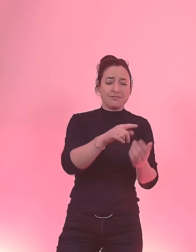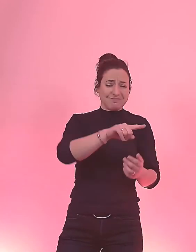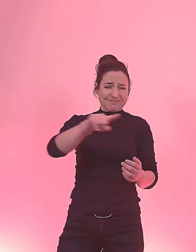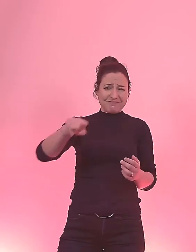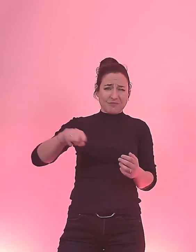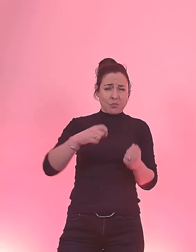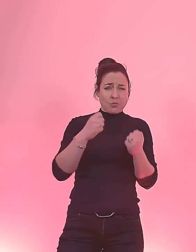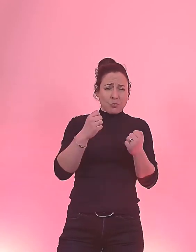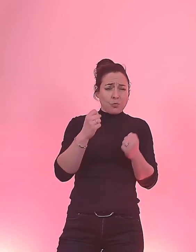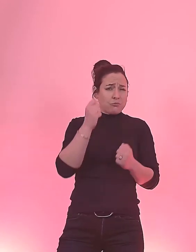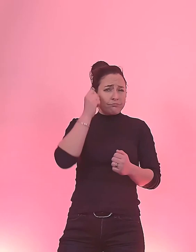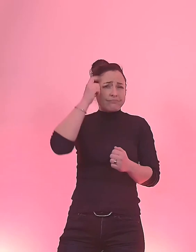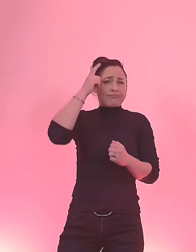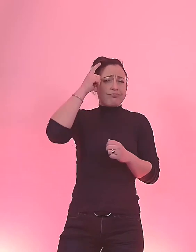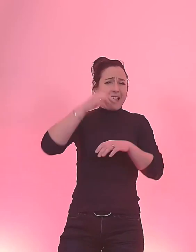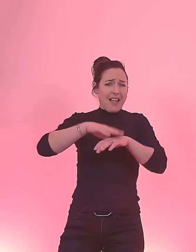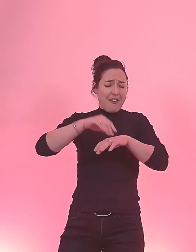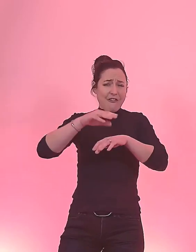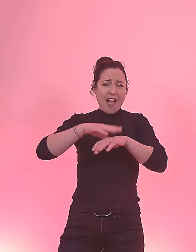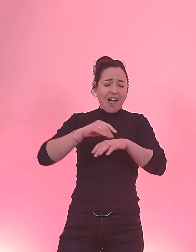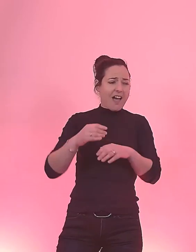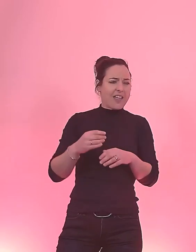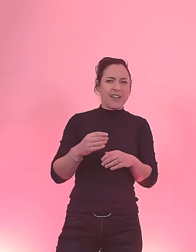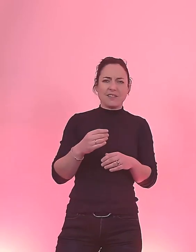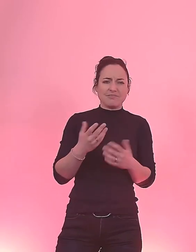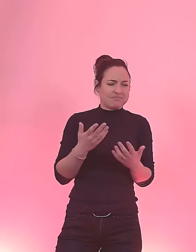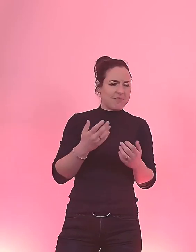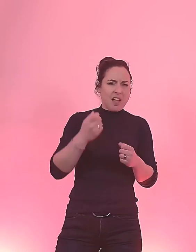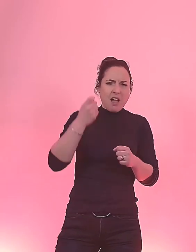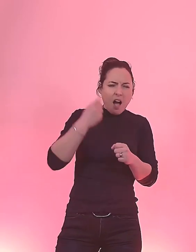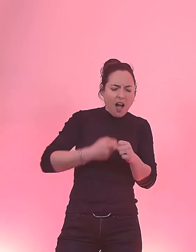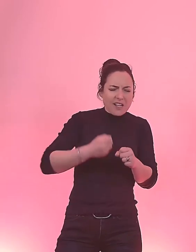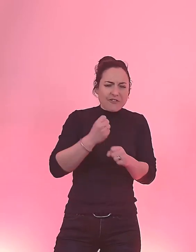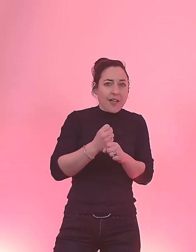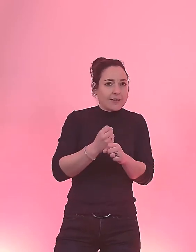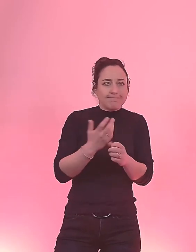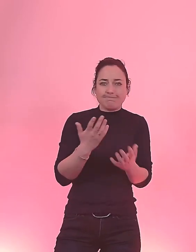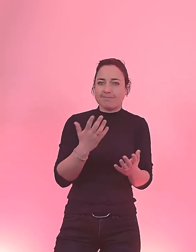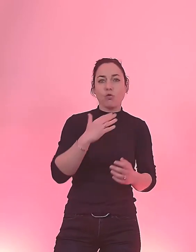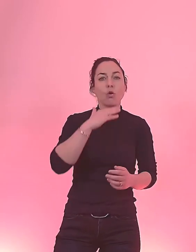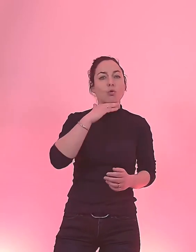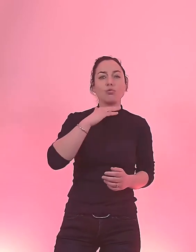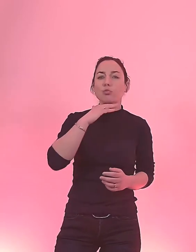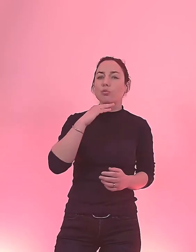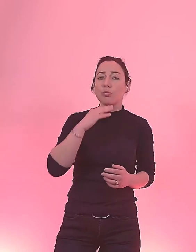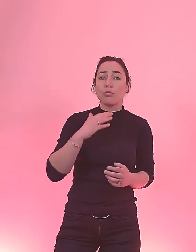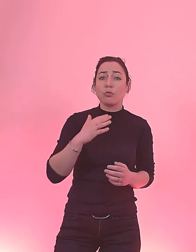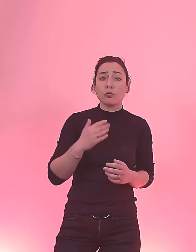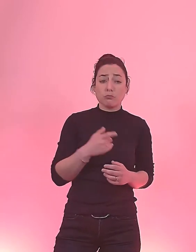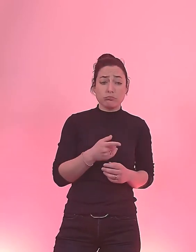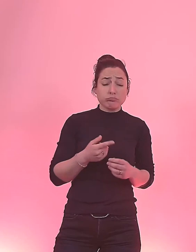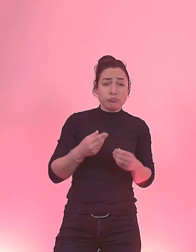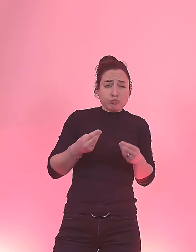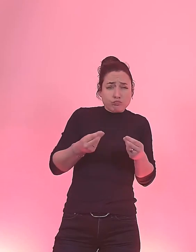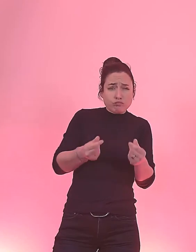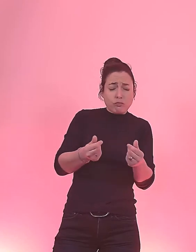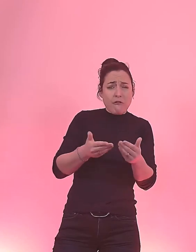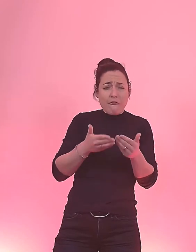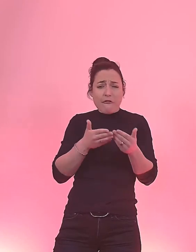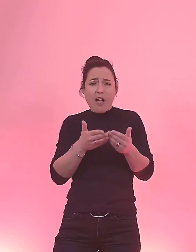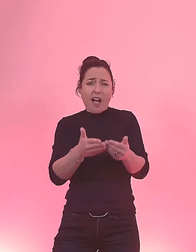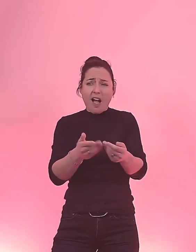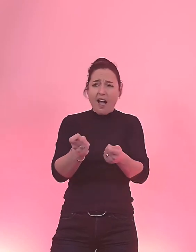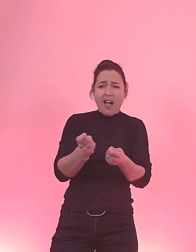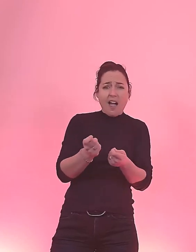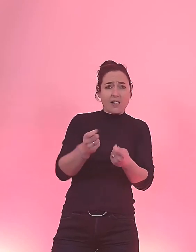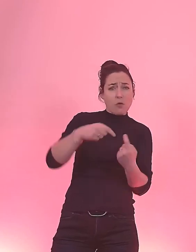hadden hoeveel kennis ook hadden en hoe hard ze ook werkt het was niet genoeg ze waren hier goed in invaren in omgaan